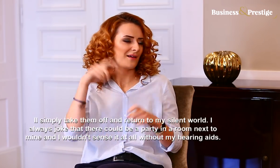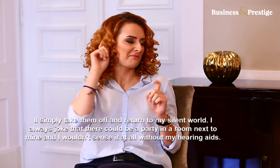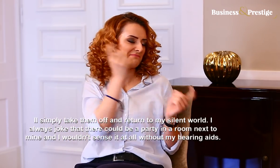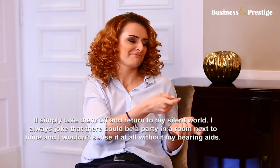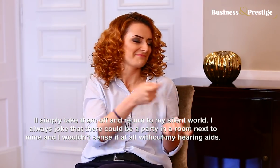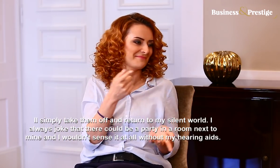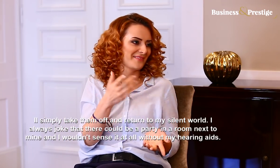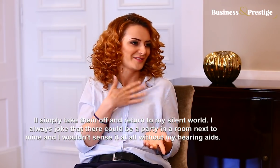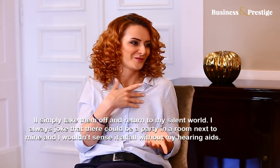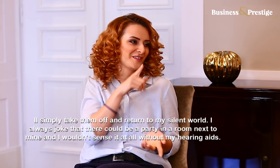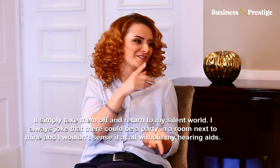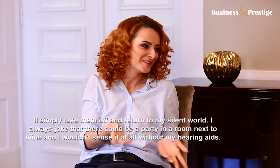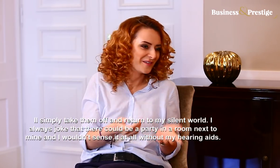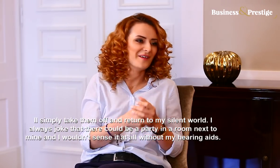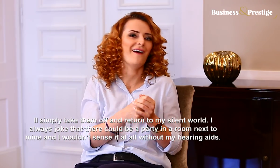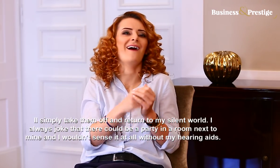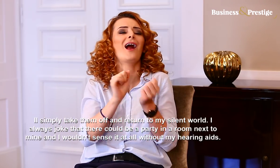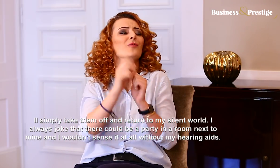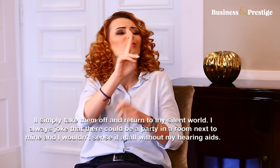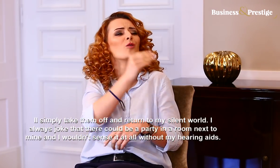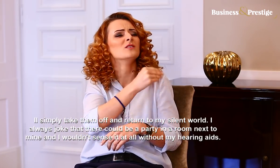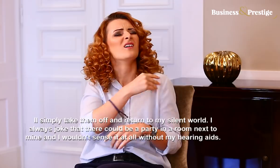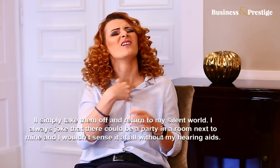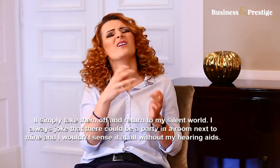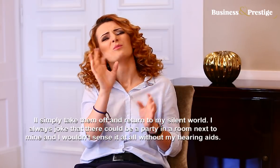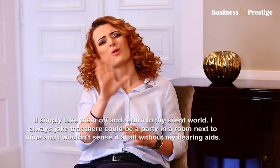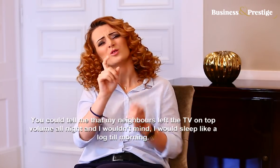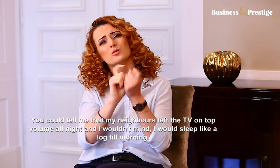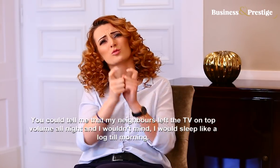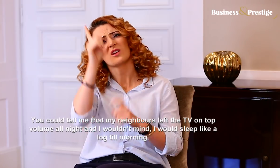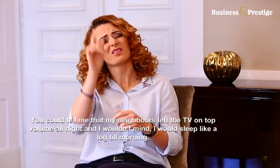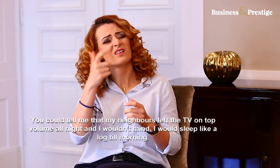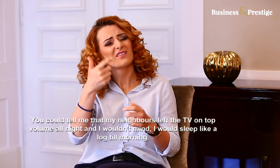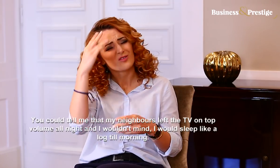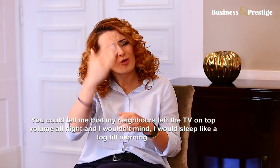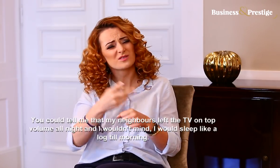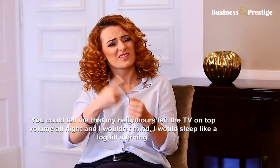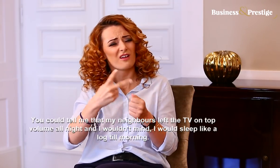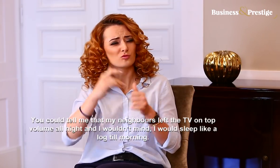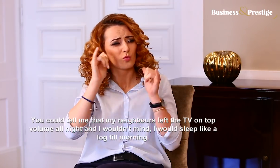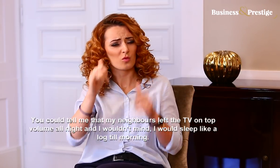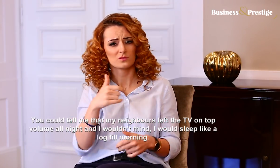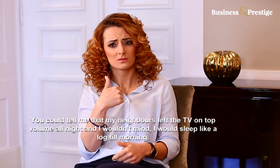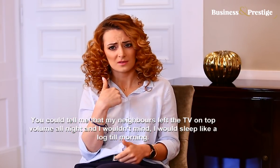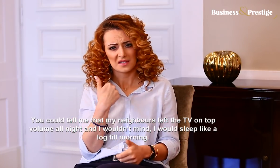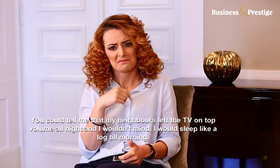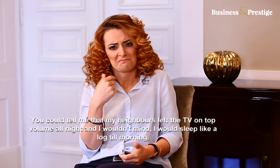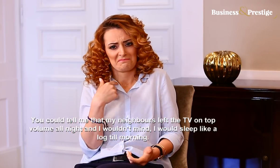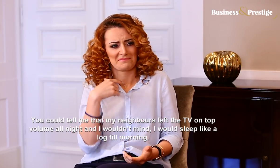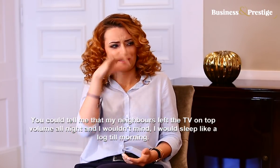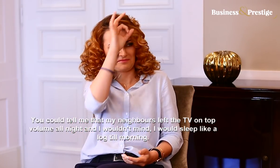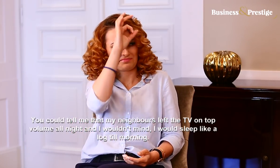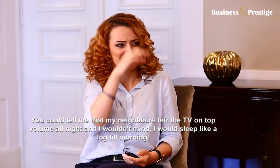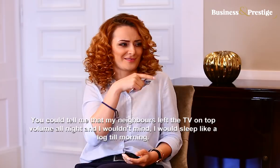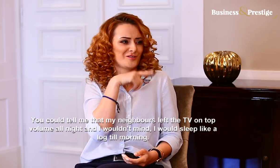obok mojego pokoju mogłaby być impreza, a ja bez aparatów w ogóle bym tego nie odczuwała. Ktoś później mówił mi, mógłbym powiedzieć, że o Jezu, sąsiedzi